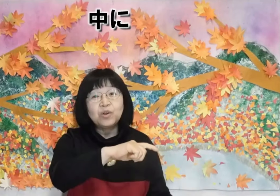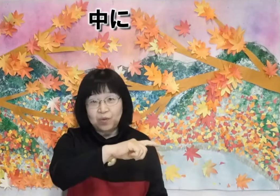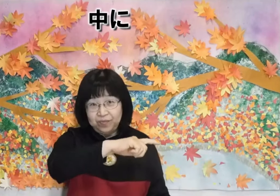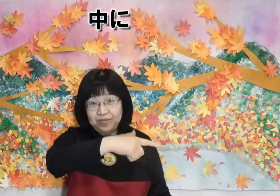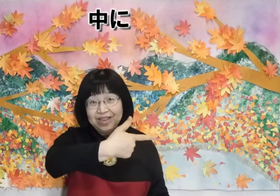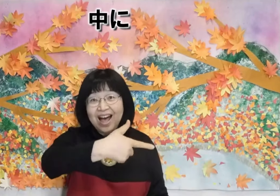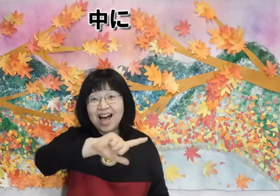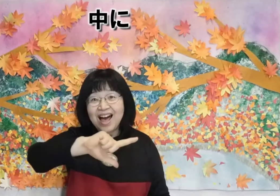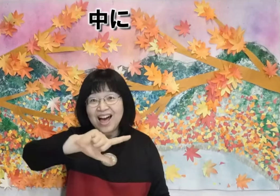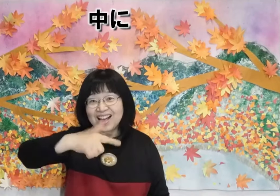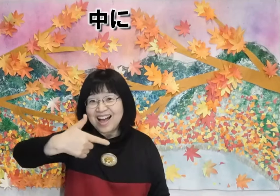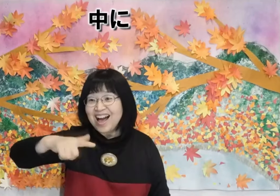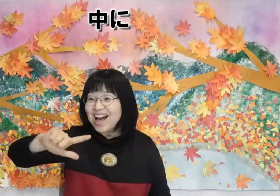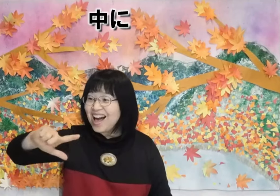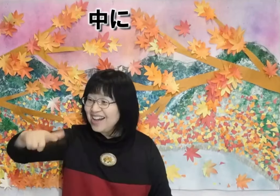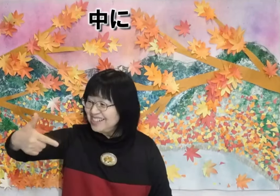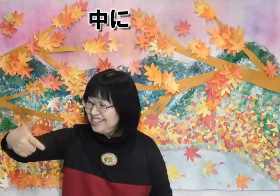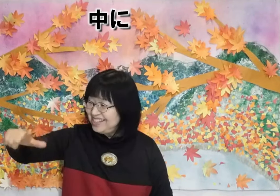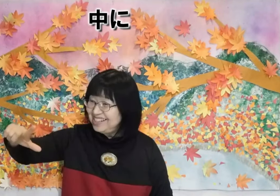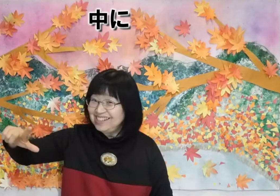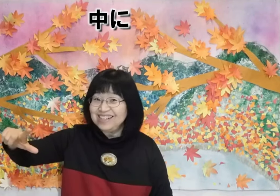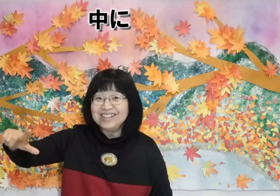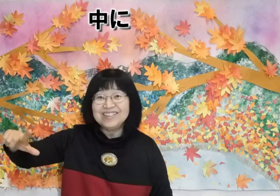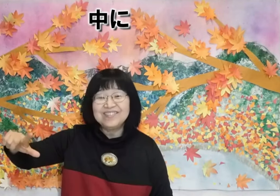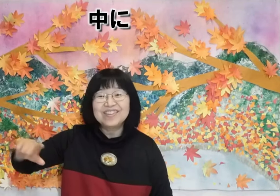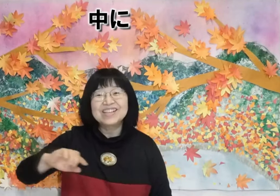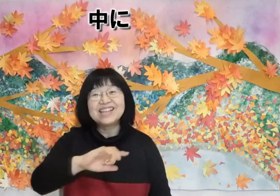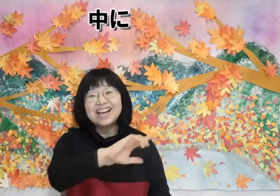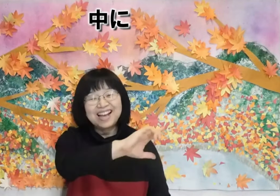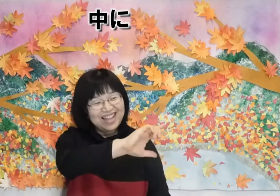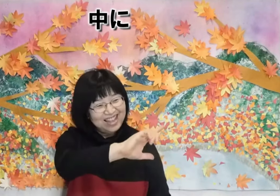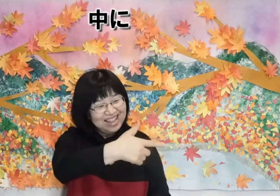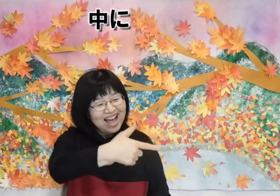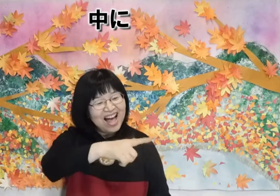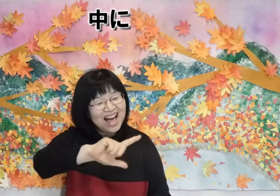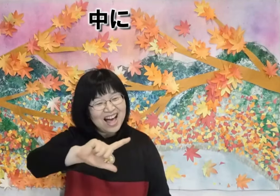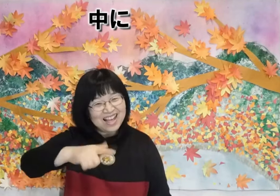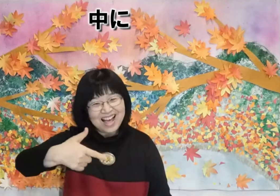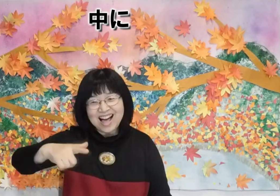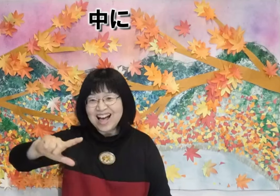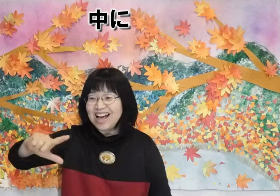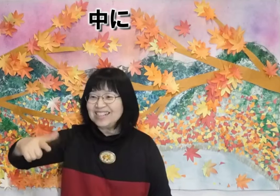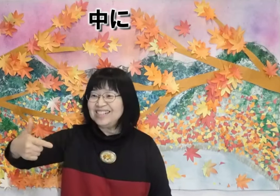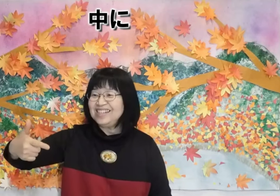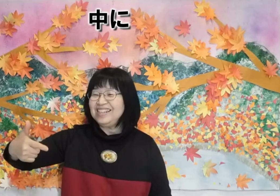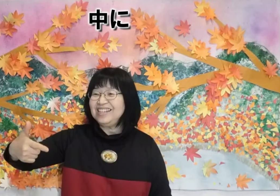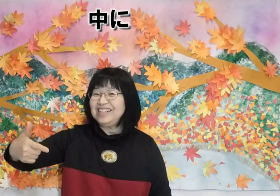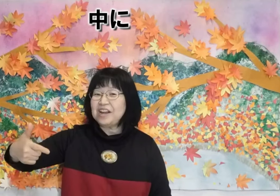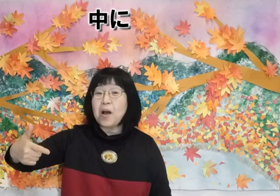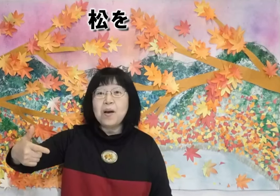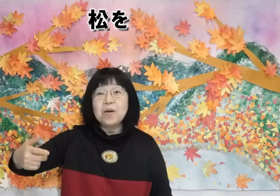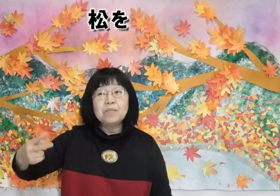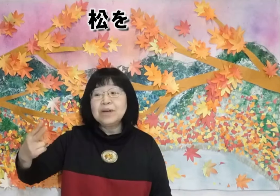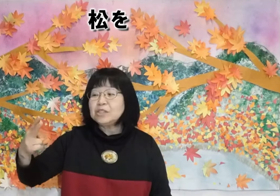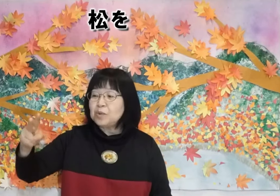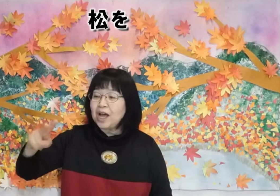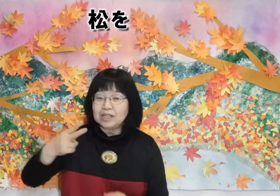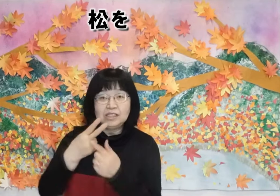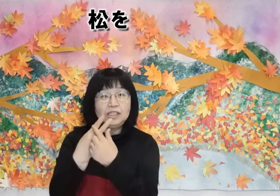ろ、中に、3回ね、中に。松は日